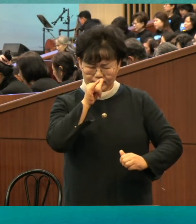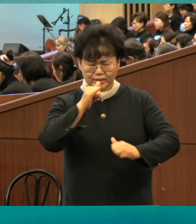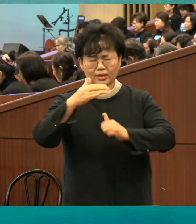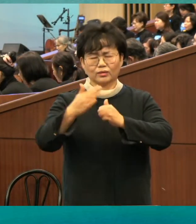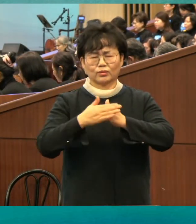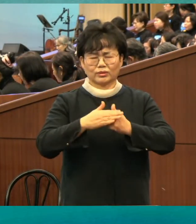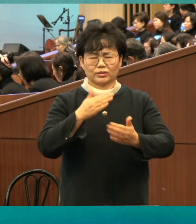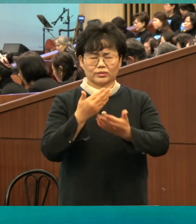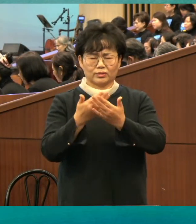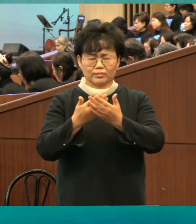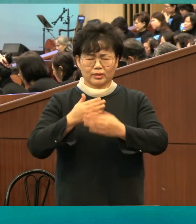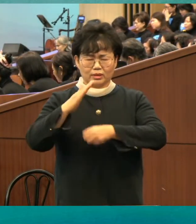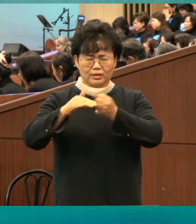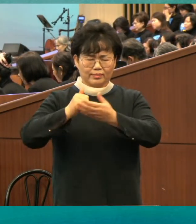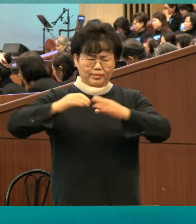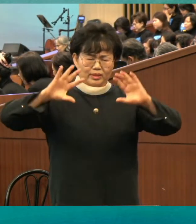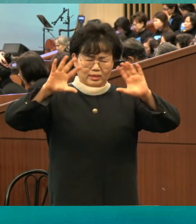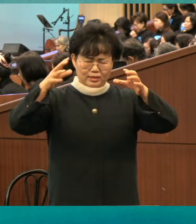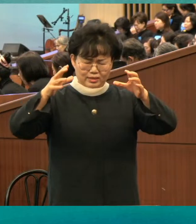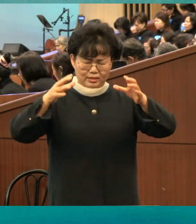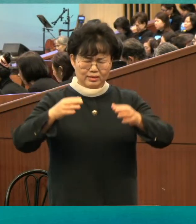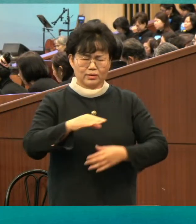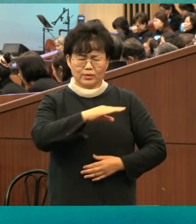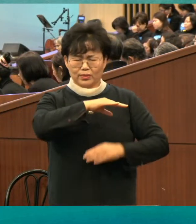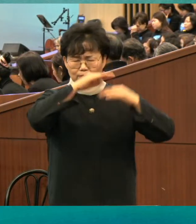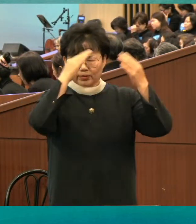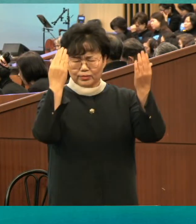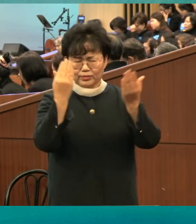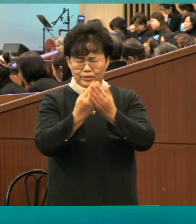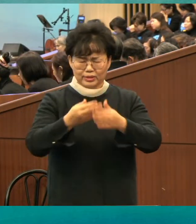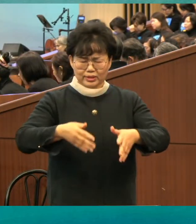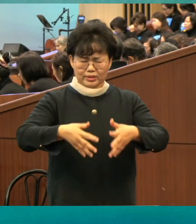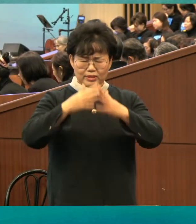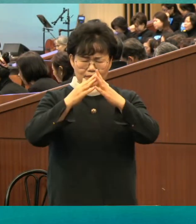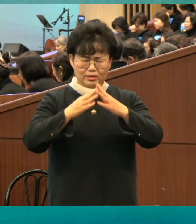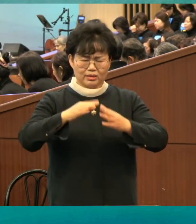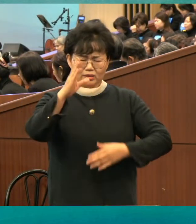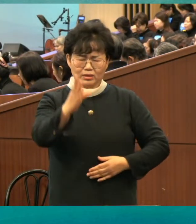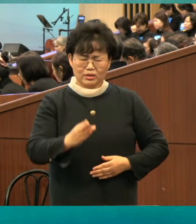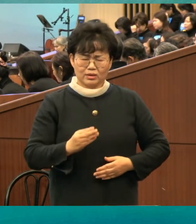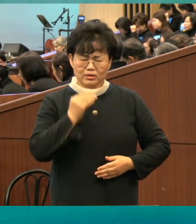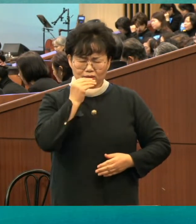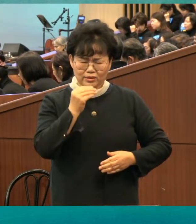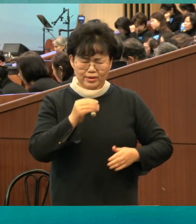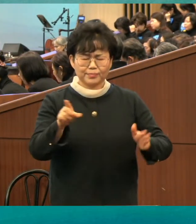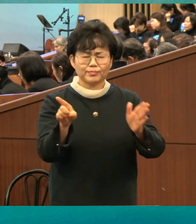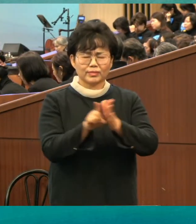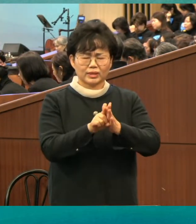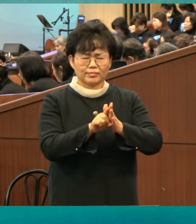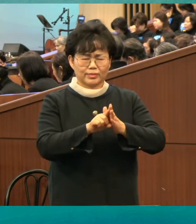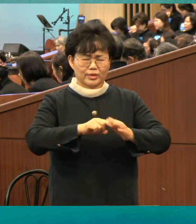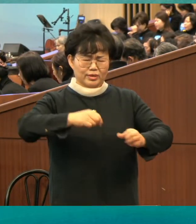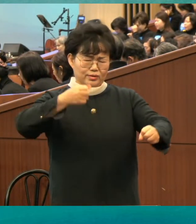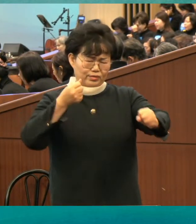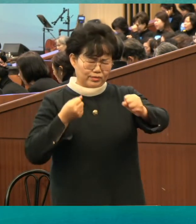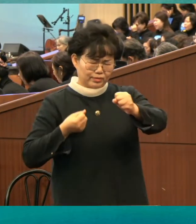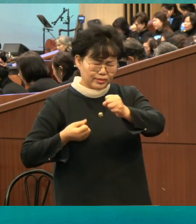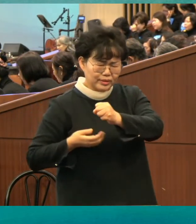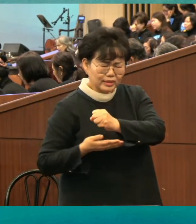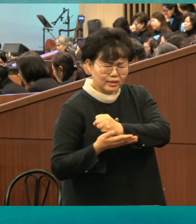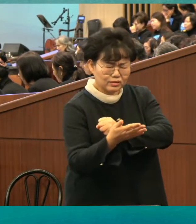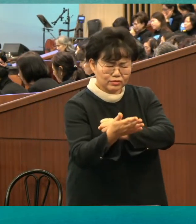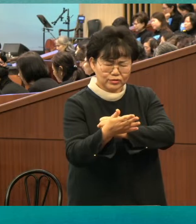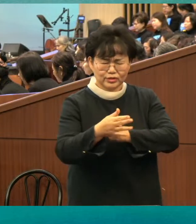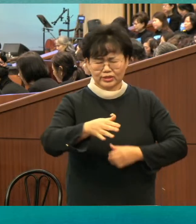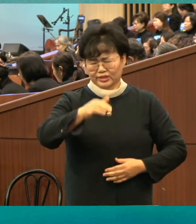하나님의 나라를 온전하게 세우는 거룩한 명문 가정들이 다 될 수 있도록 역사하여 주시옵소서.